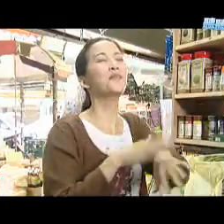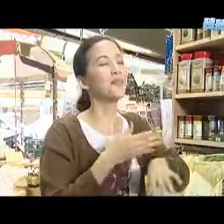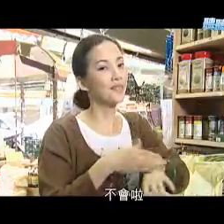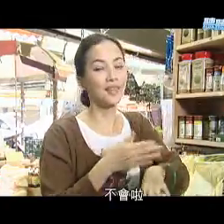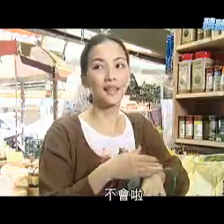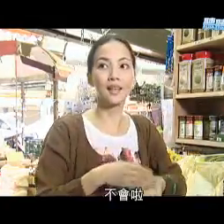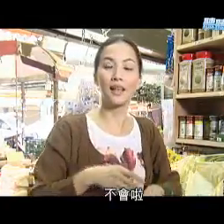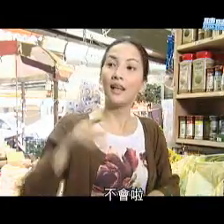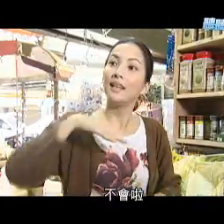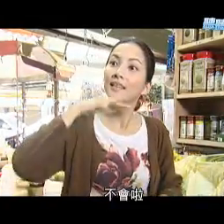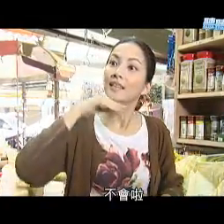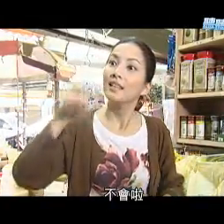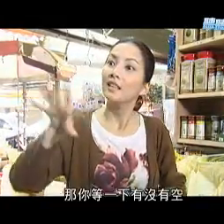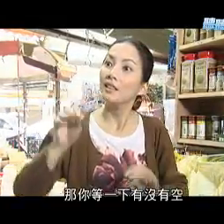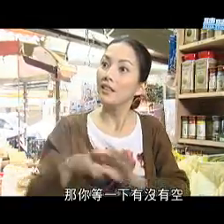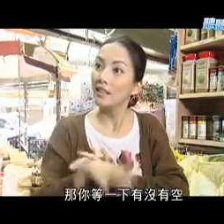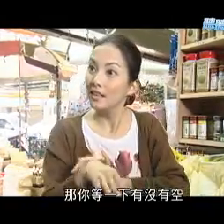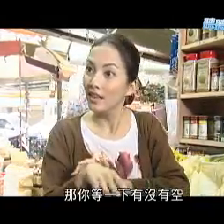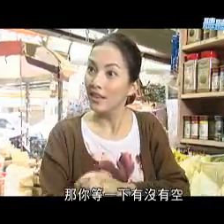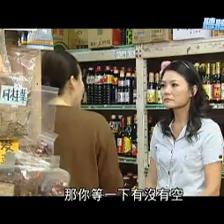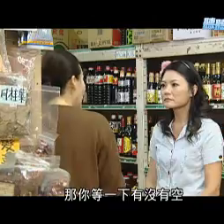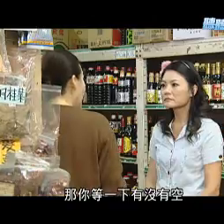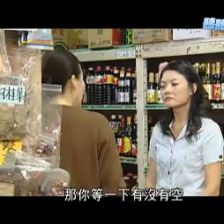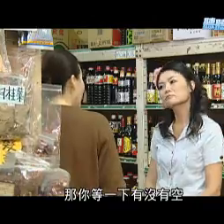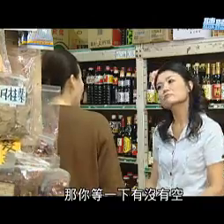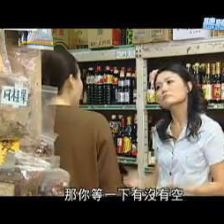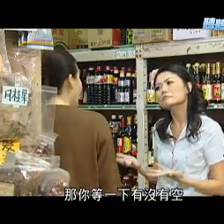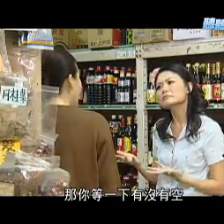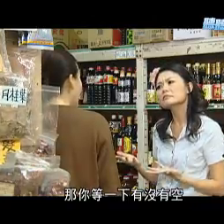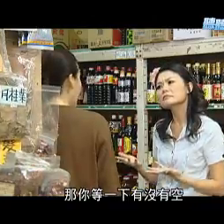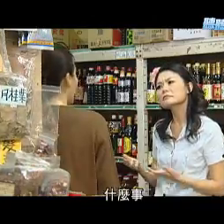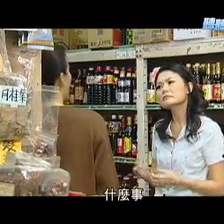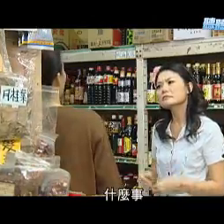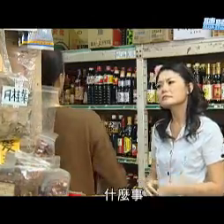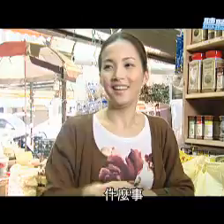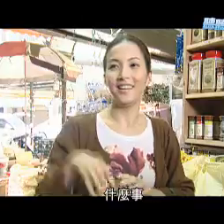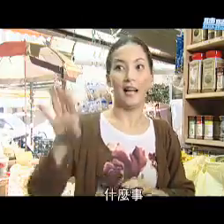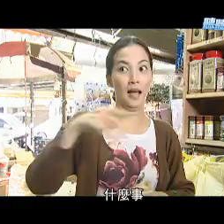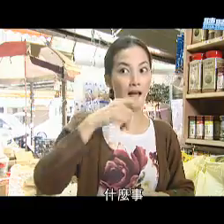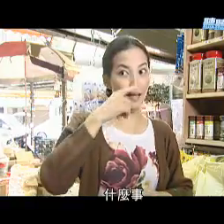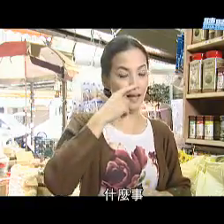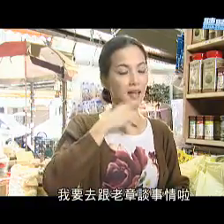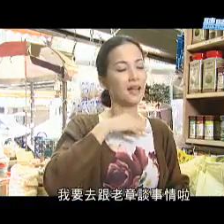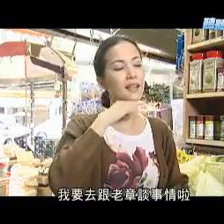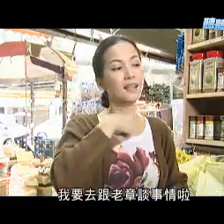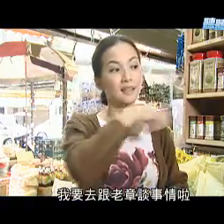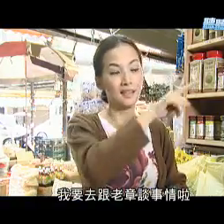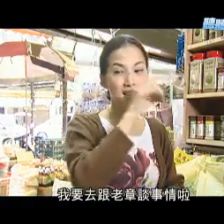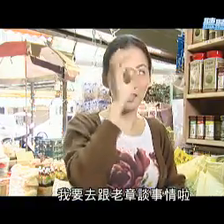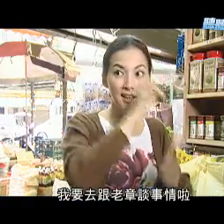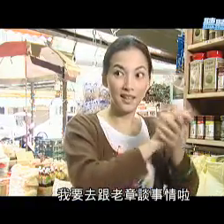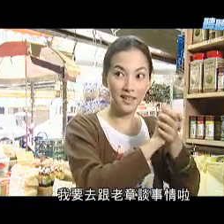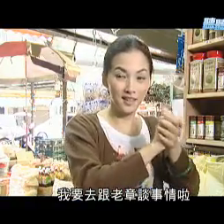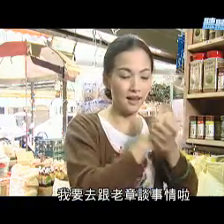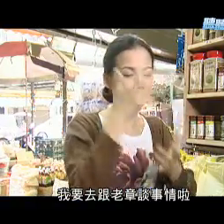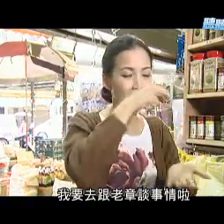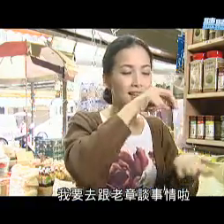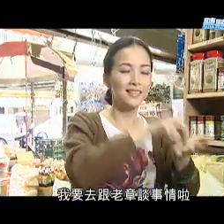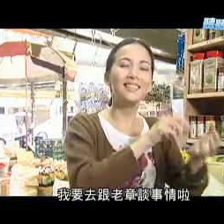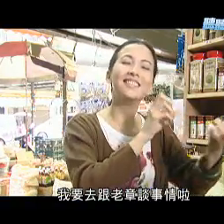不会啦。啊，那你等一下有没有空哈？嗯， 什么事？ 我要去跟老张谈事情